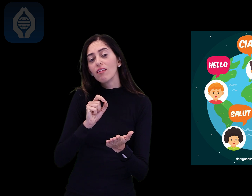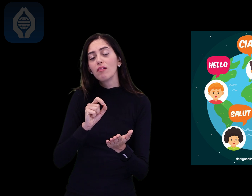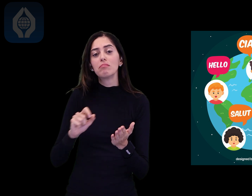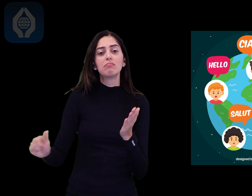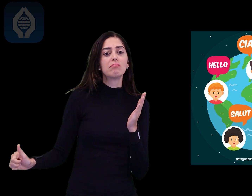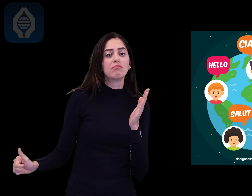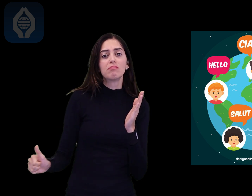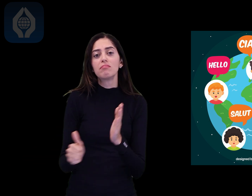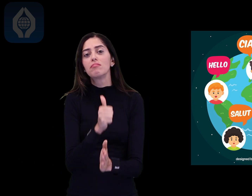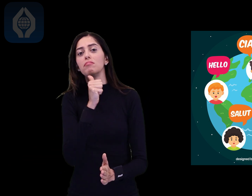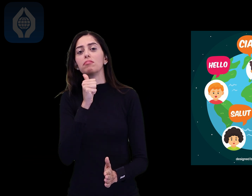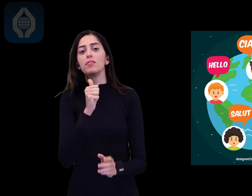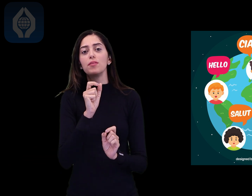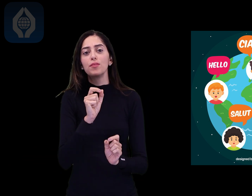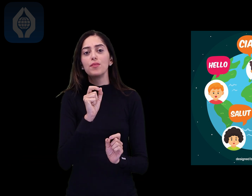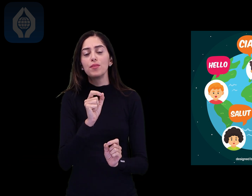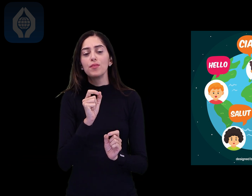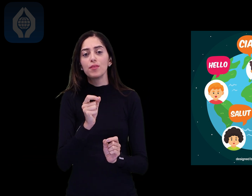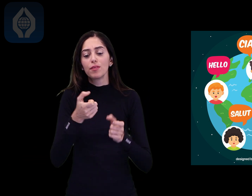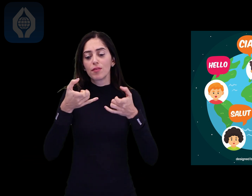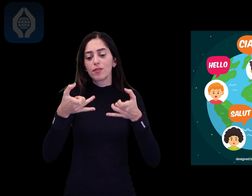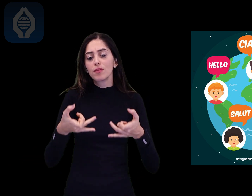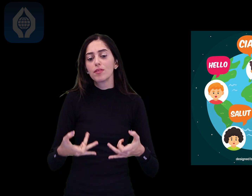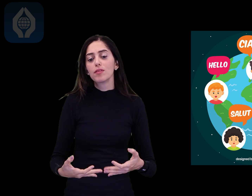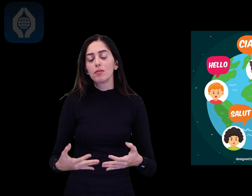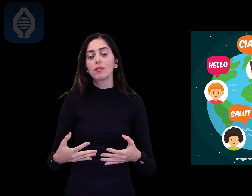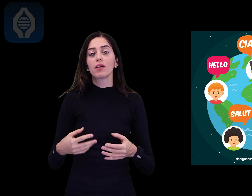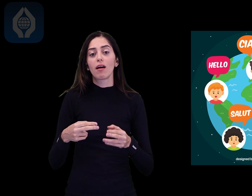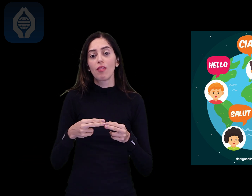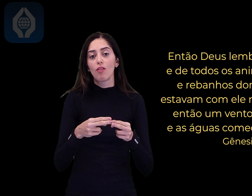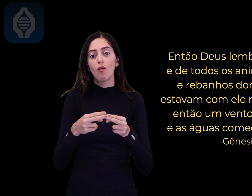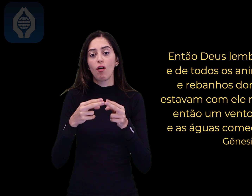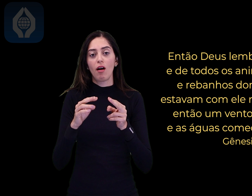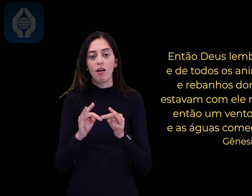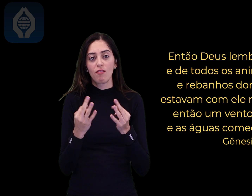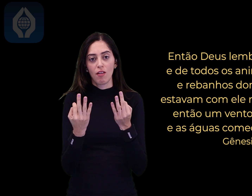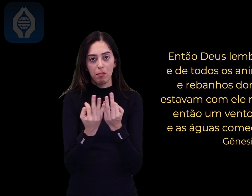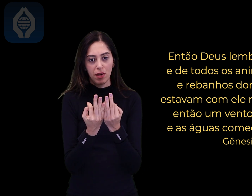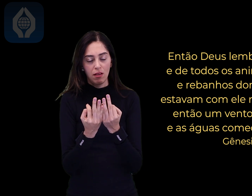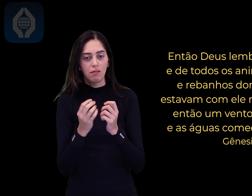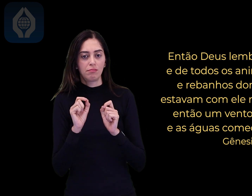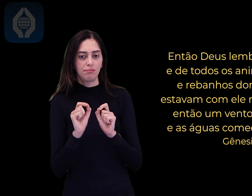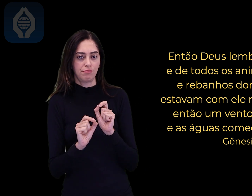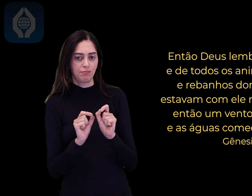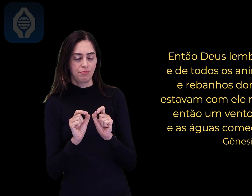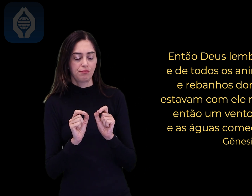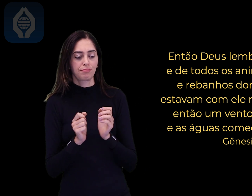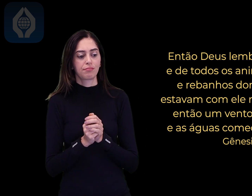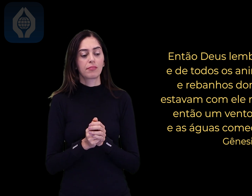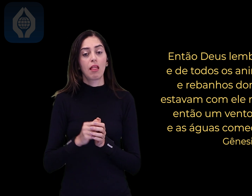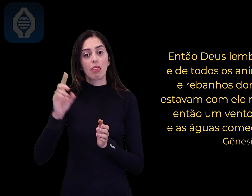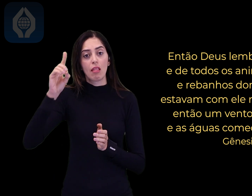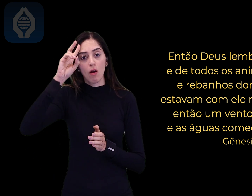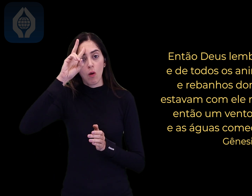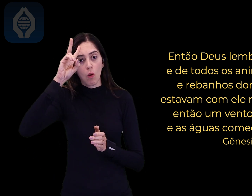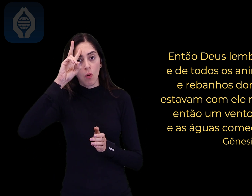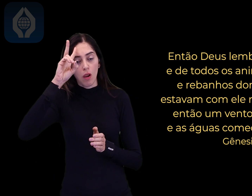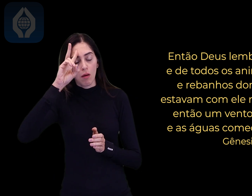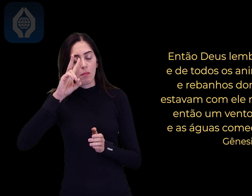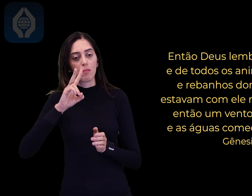primeiro concluiremos o relato sobre Noé e sua família. B. Deus se lembrou de Noé e de todos os que estavam na arca.